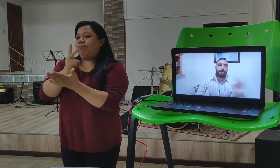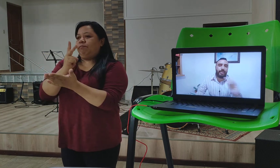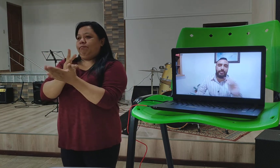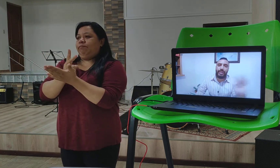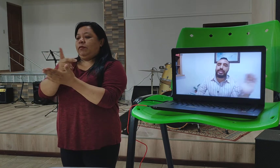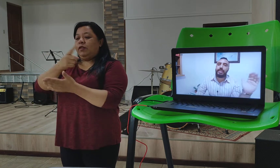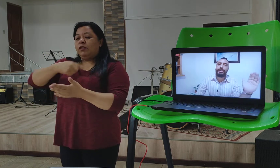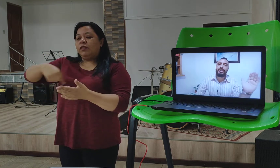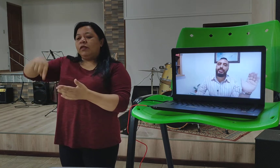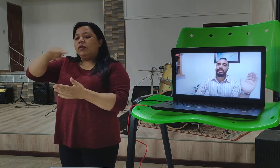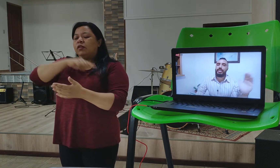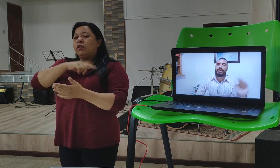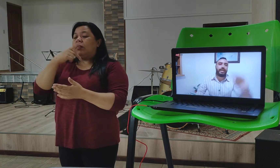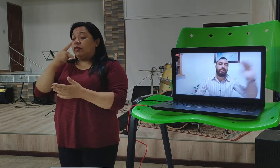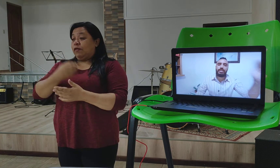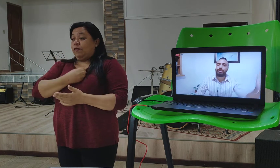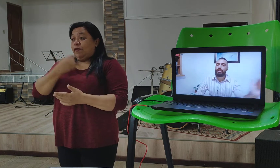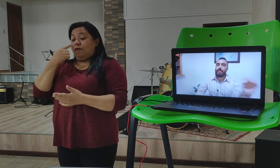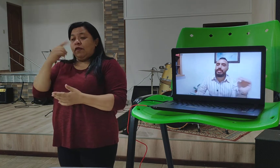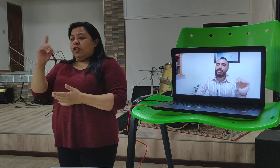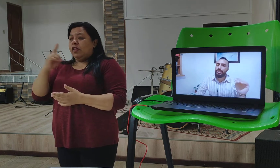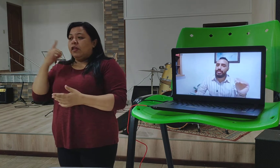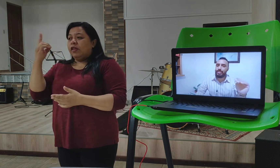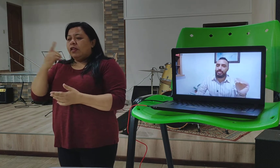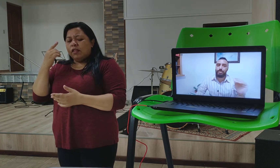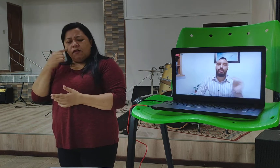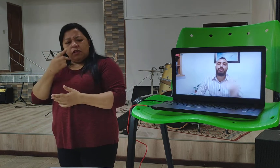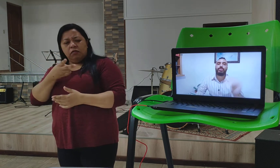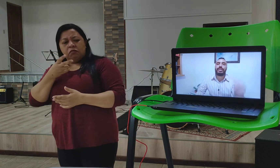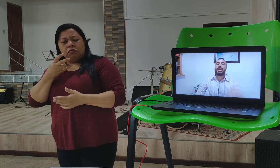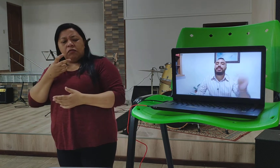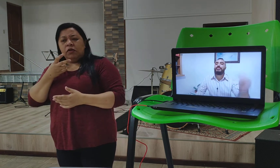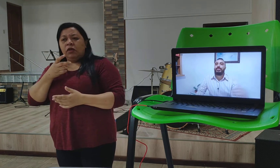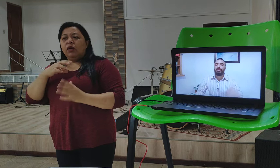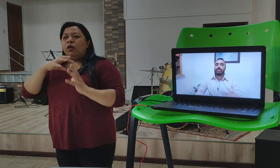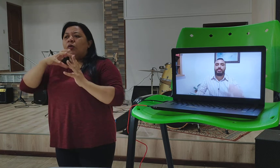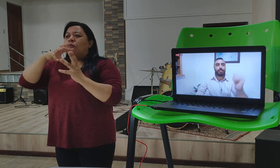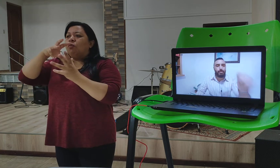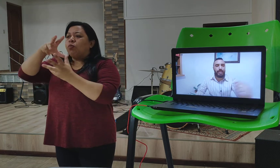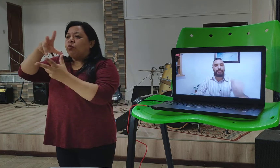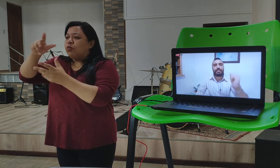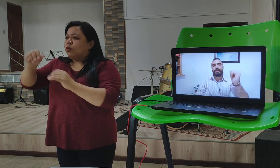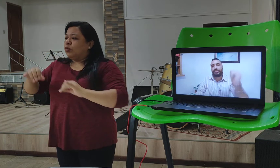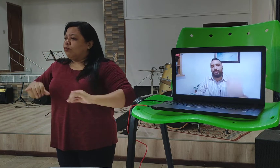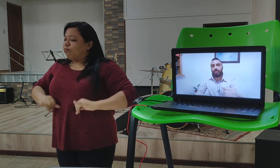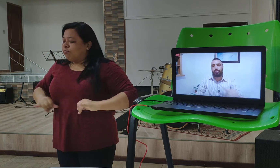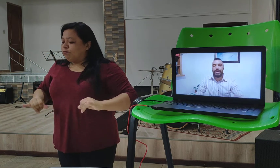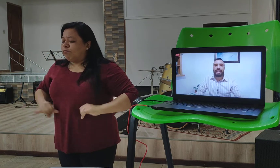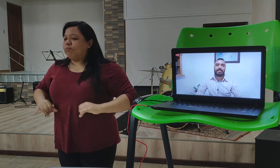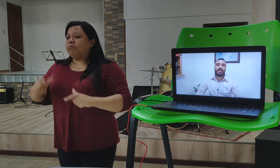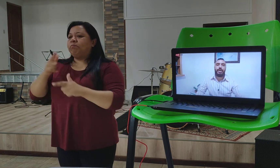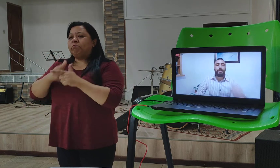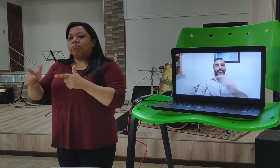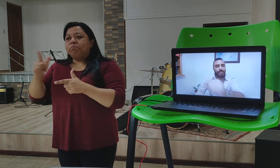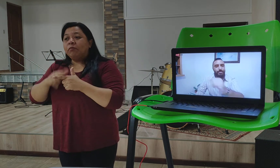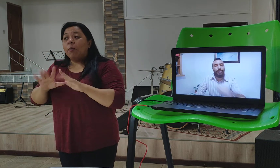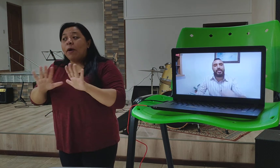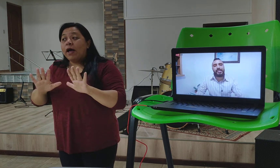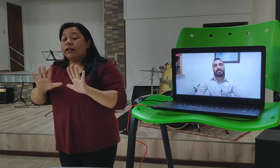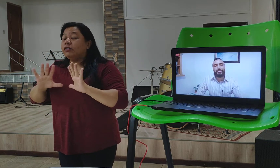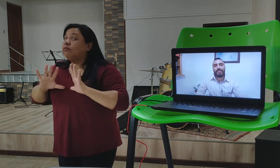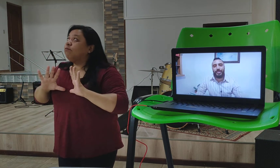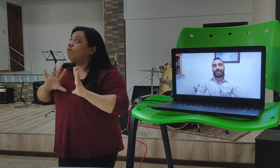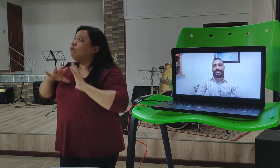cumpre-se perfeitamente na vida de Davi aquilo que Jesus Cristo mais adiante disse: no mundo tereis aflições, problemas, dificuldades, mas tem de